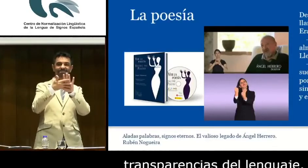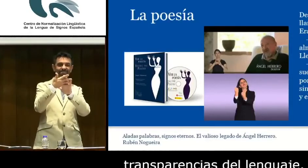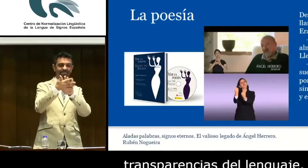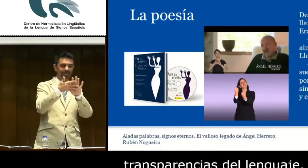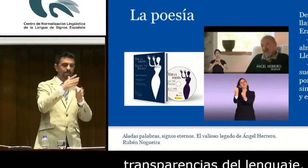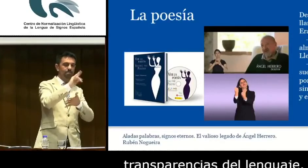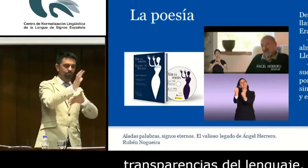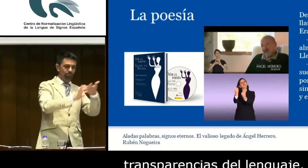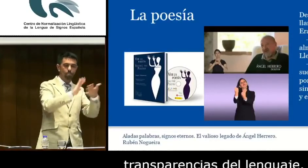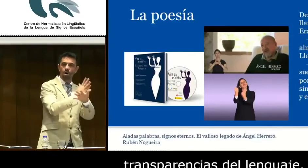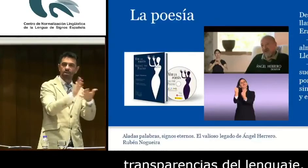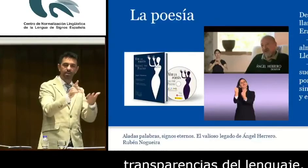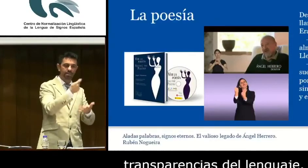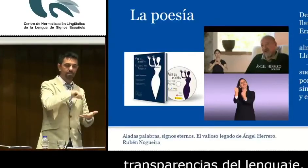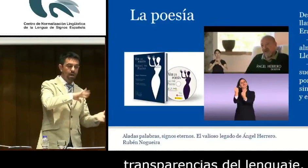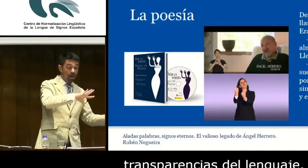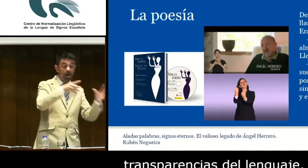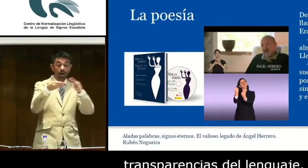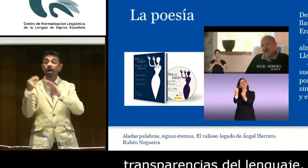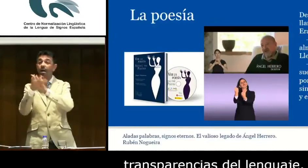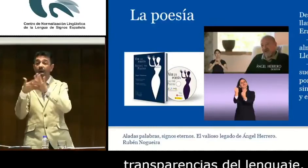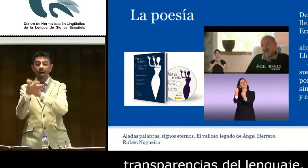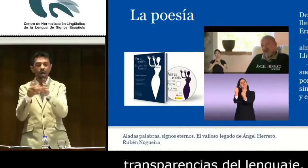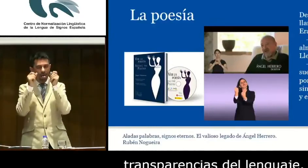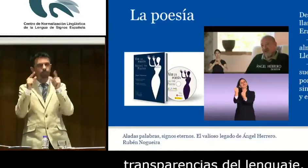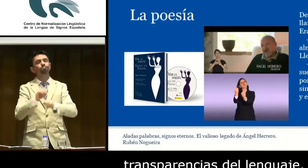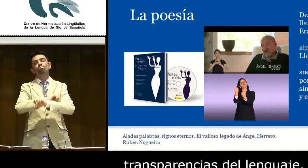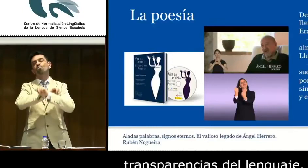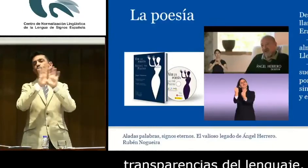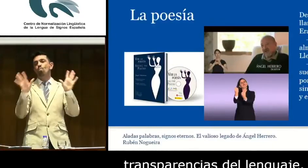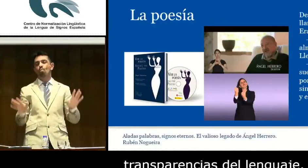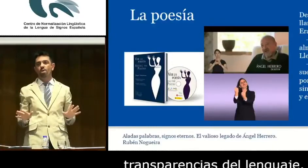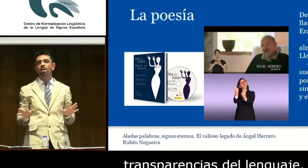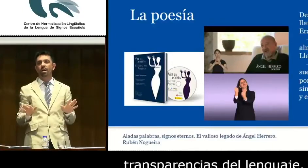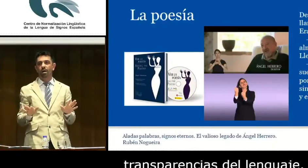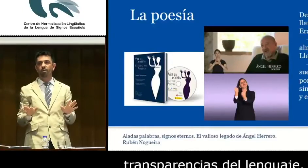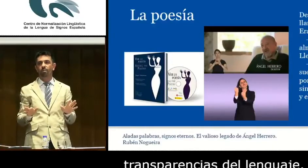de numerosos poemas de la literatura española.